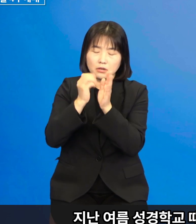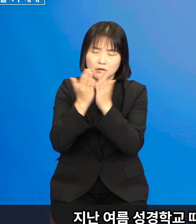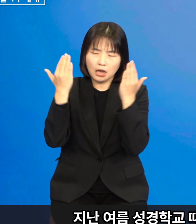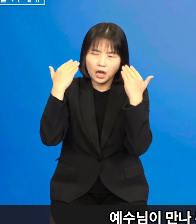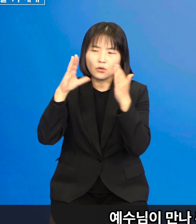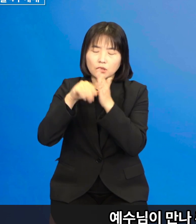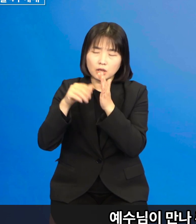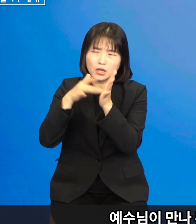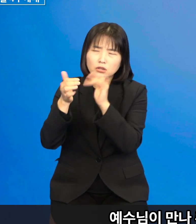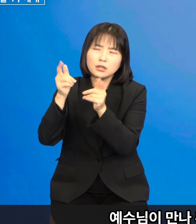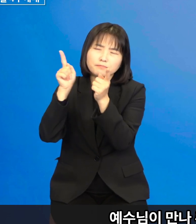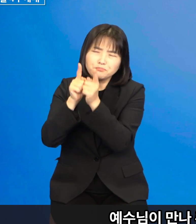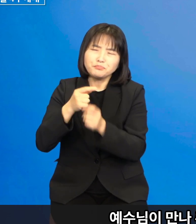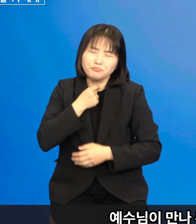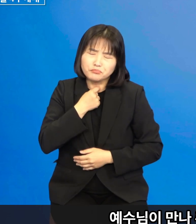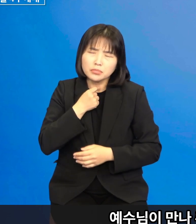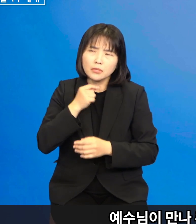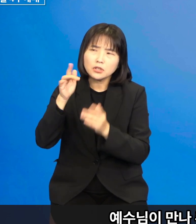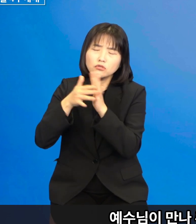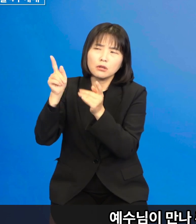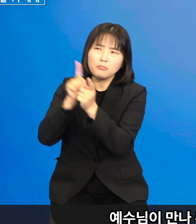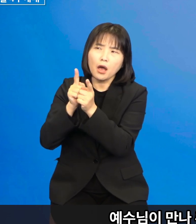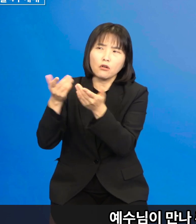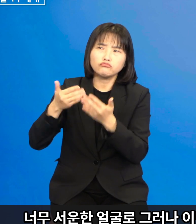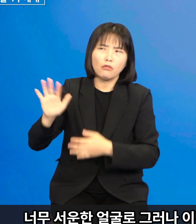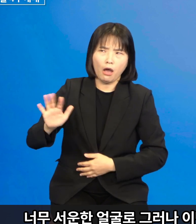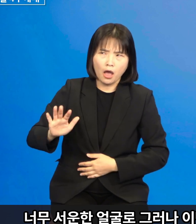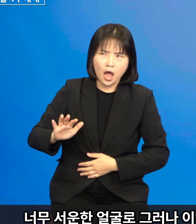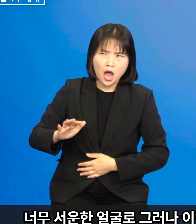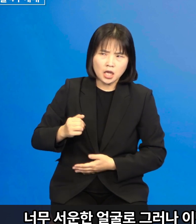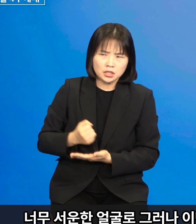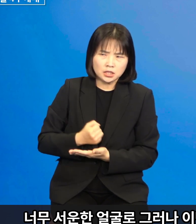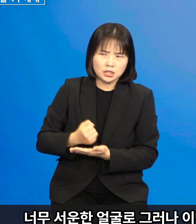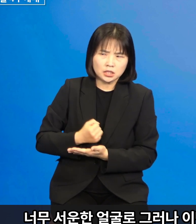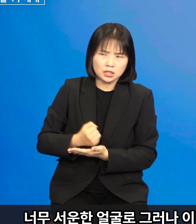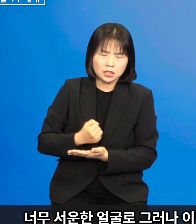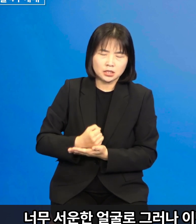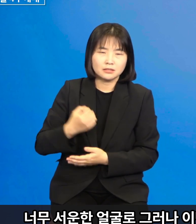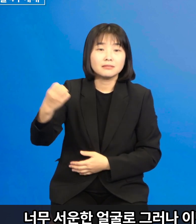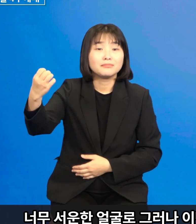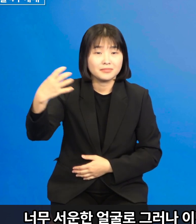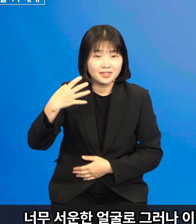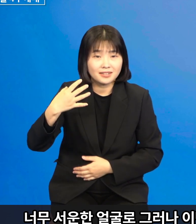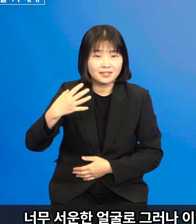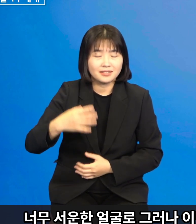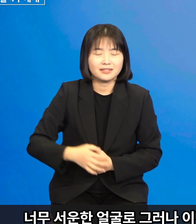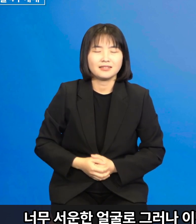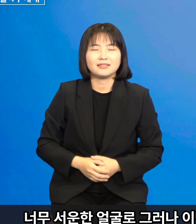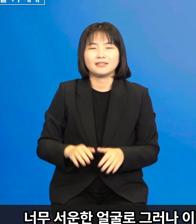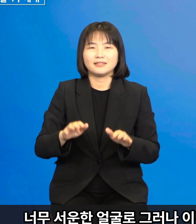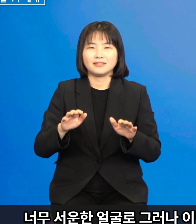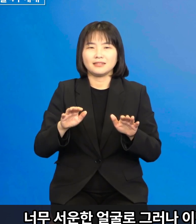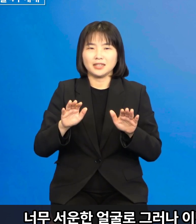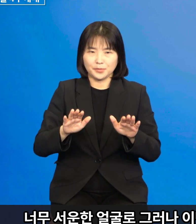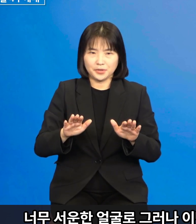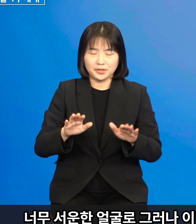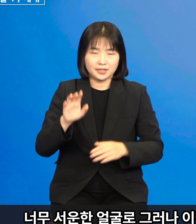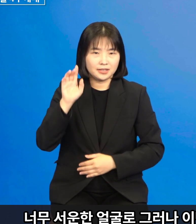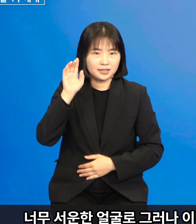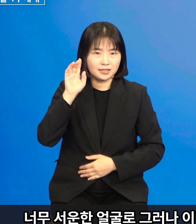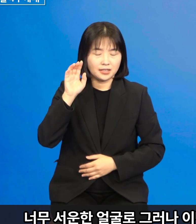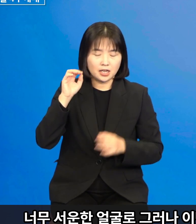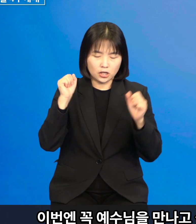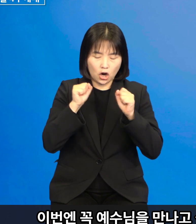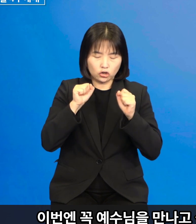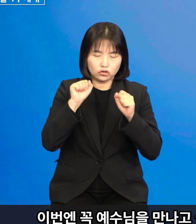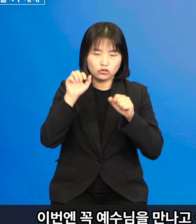싶었는데 예수님이 만나주지 않았다는 겁니다. 너무 서운한 얼굴로. 그러나 이번에 내일 이제 겨울